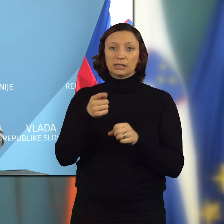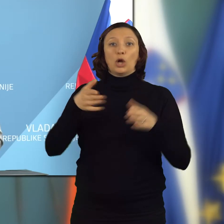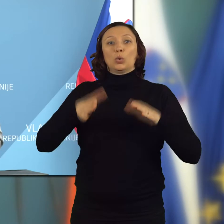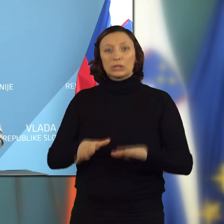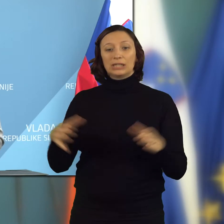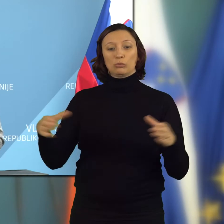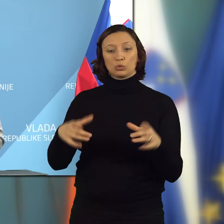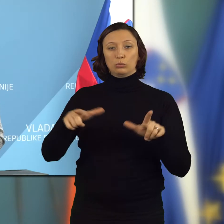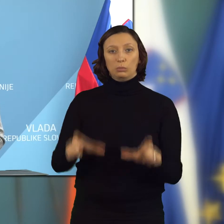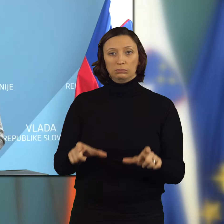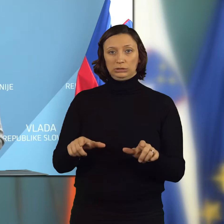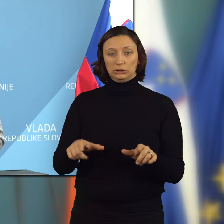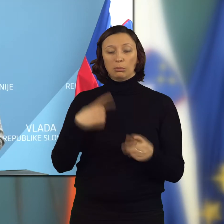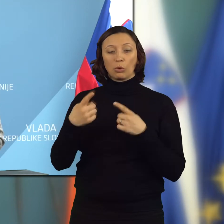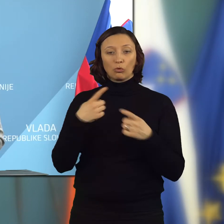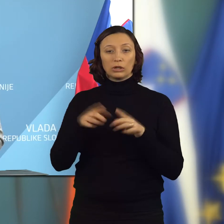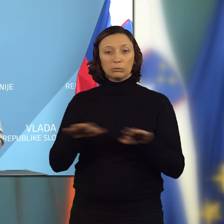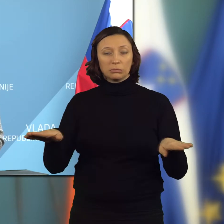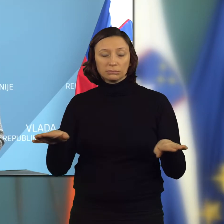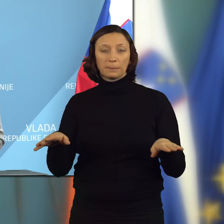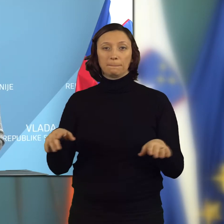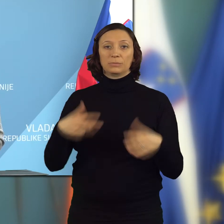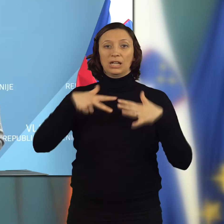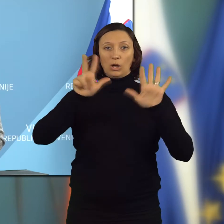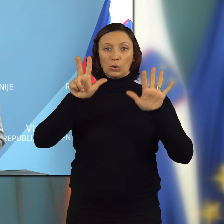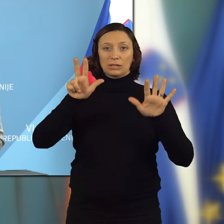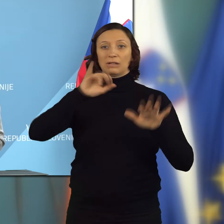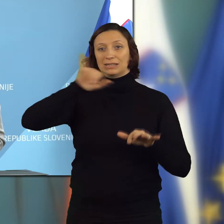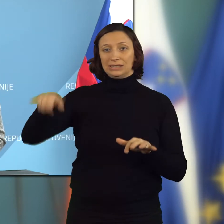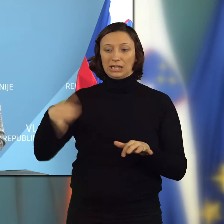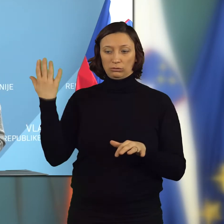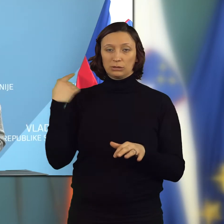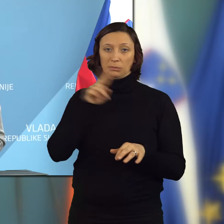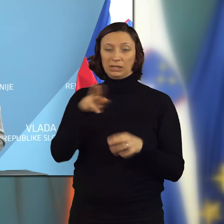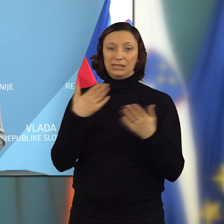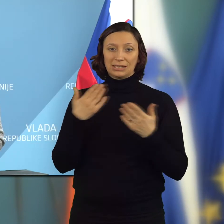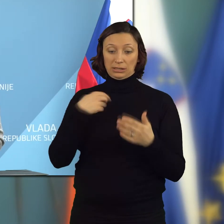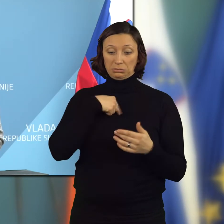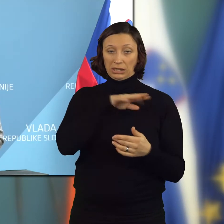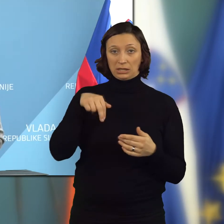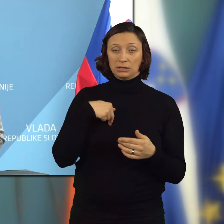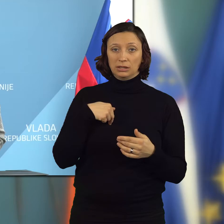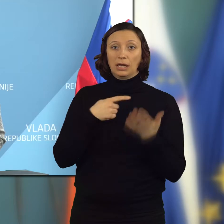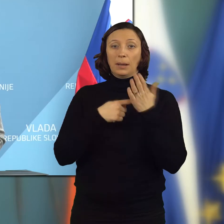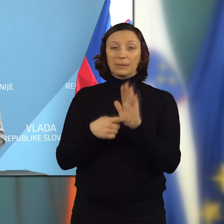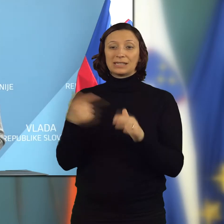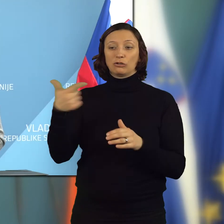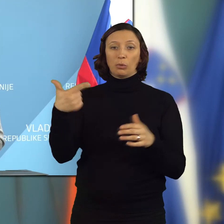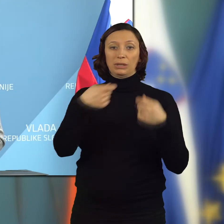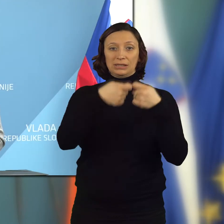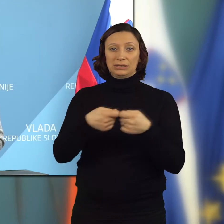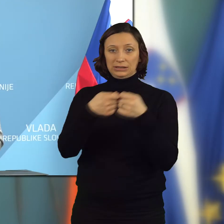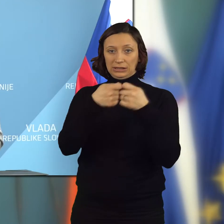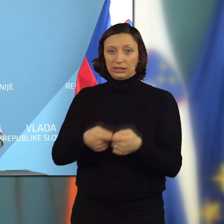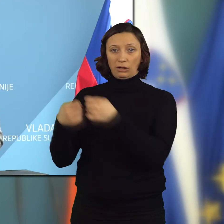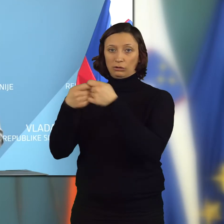sindikalnega dela, da se usedemo za skupno mizo in da se skupno mizo pogovorimo. 18.1. smo imeli sestanek pri nas,